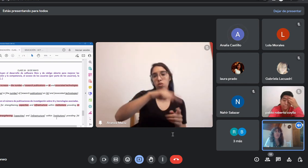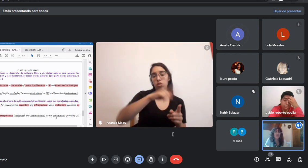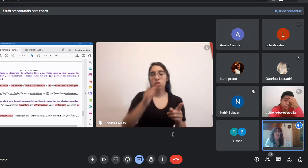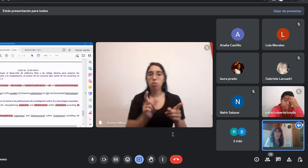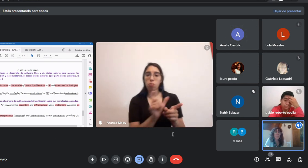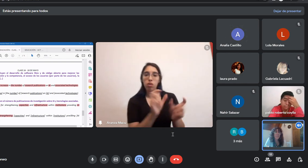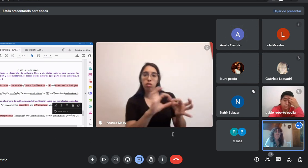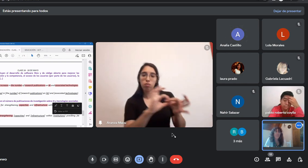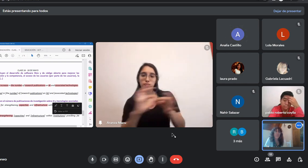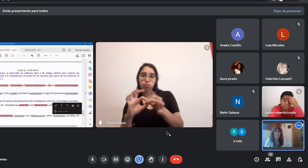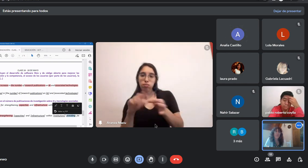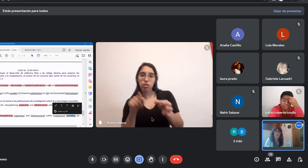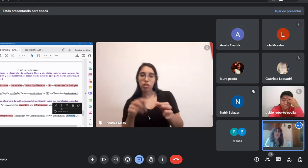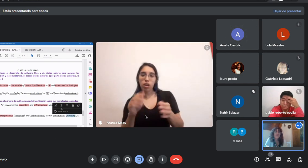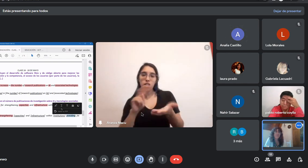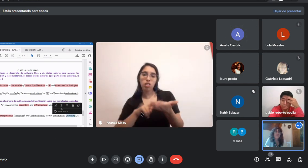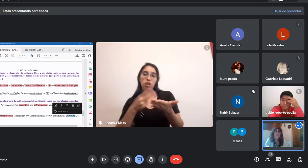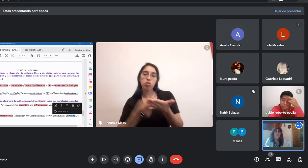este otro.